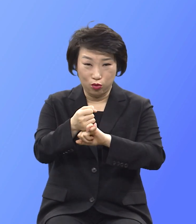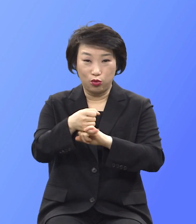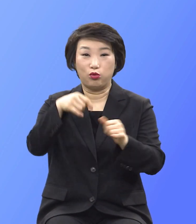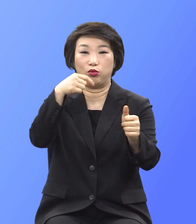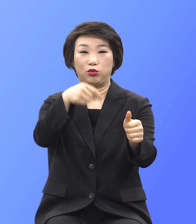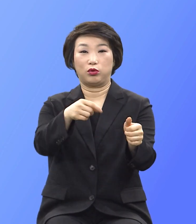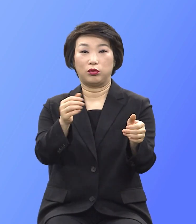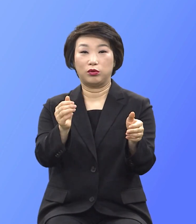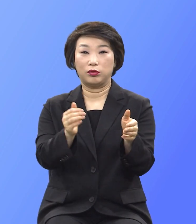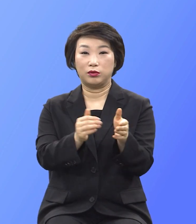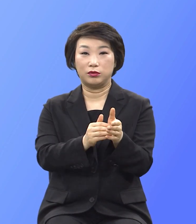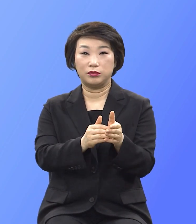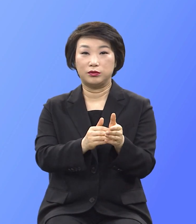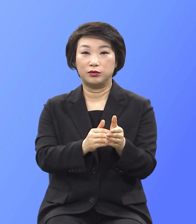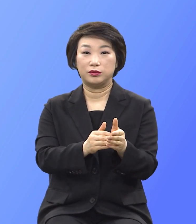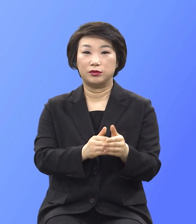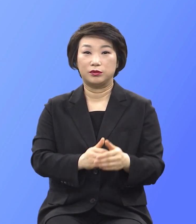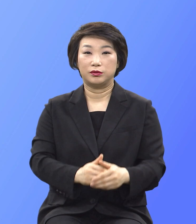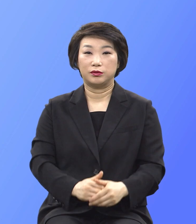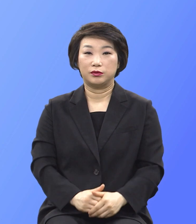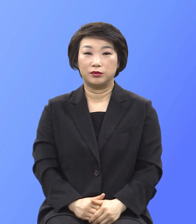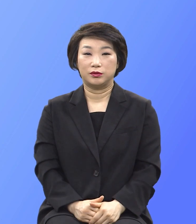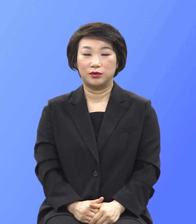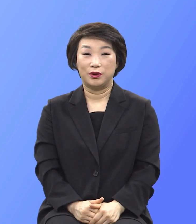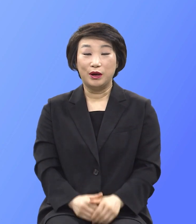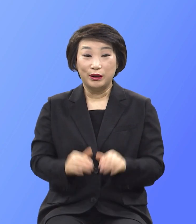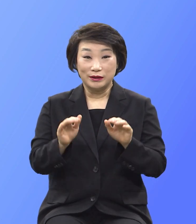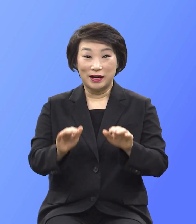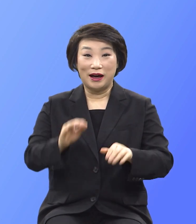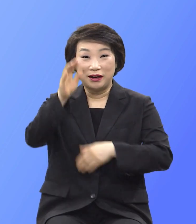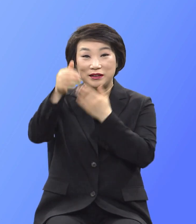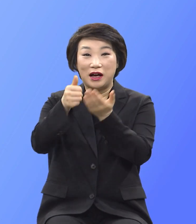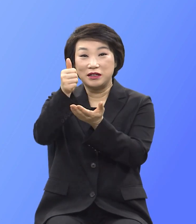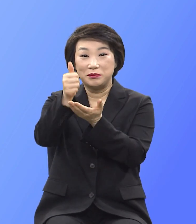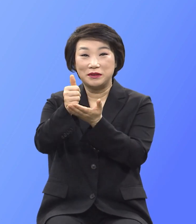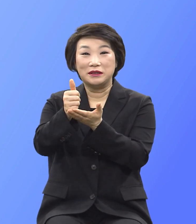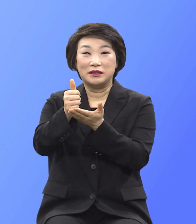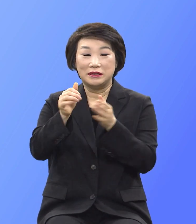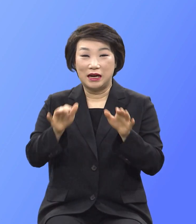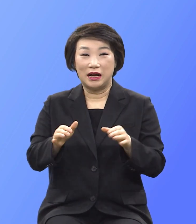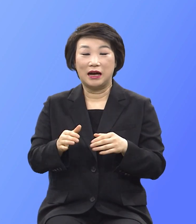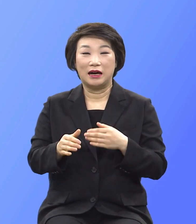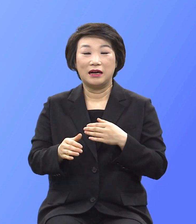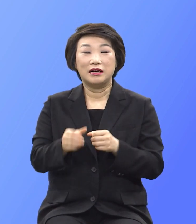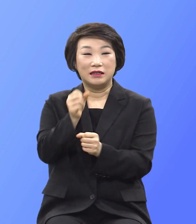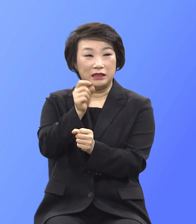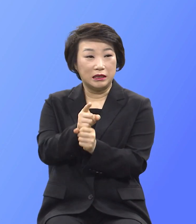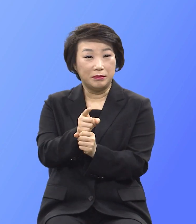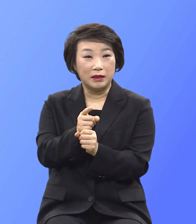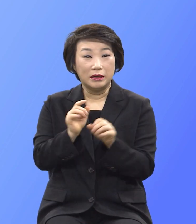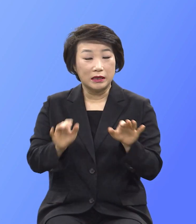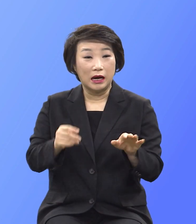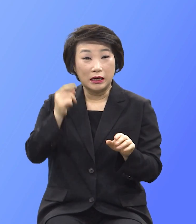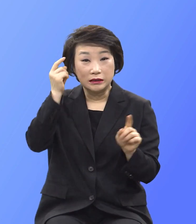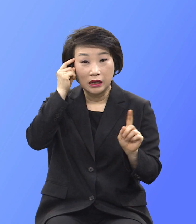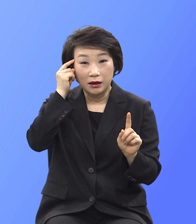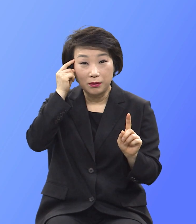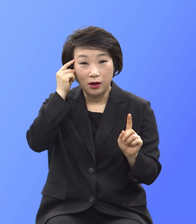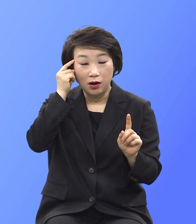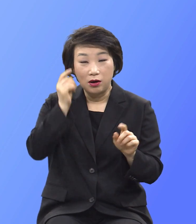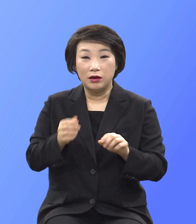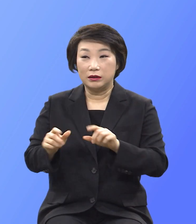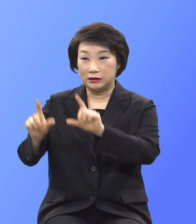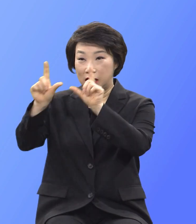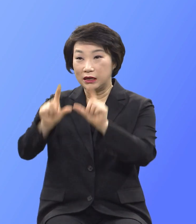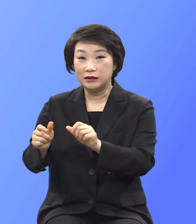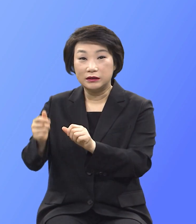정령 죽으리라 하시니라. 하나님은 벌써 어떤 생각이